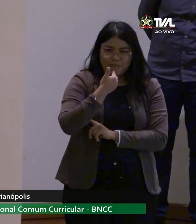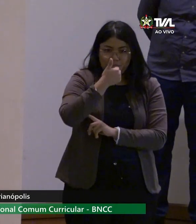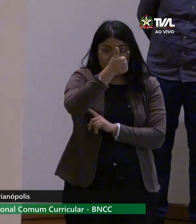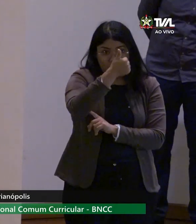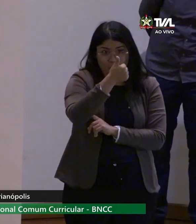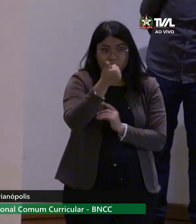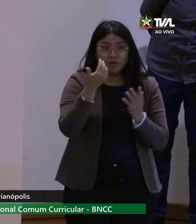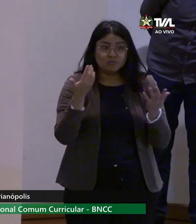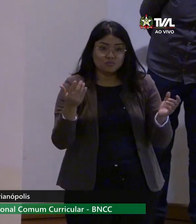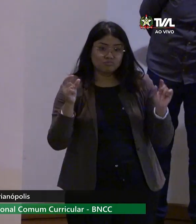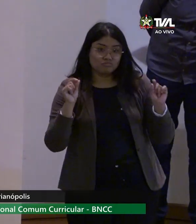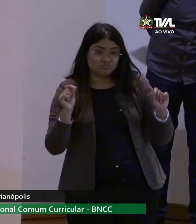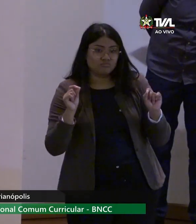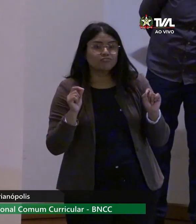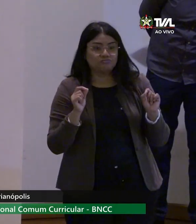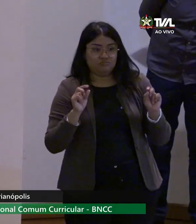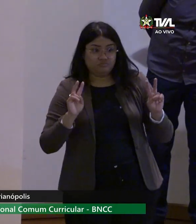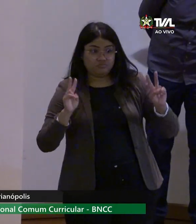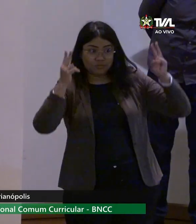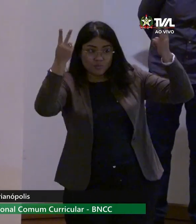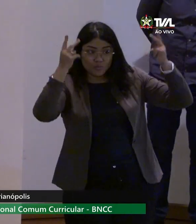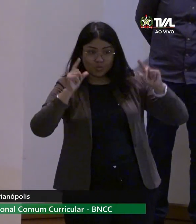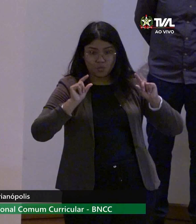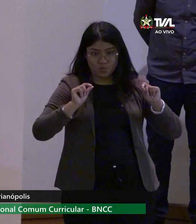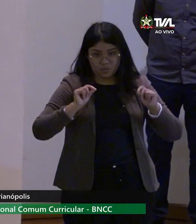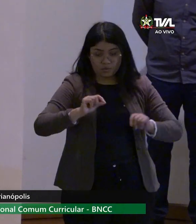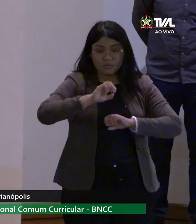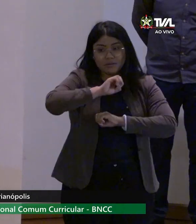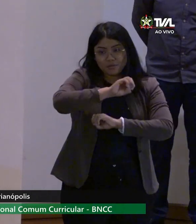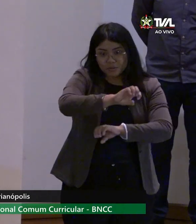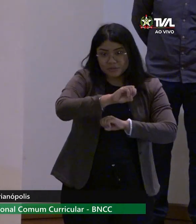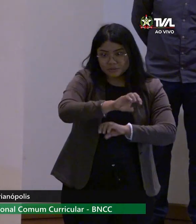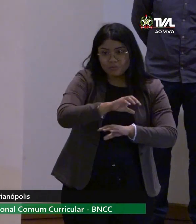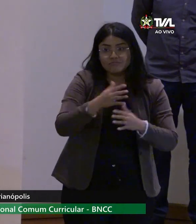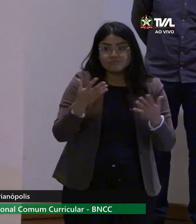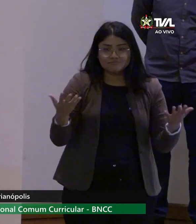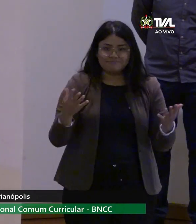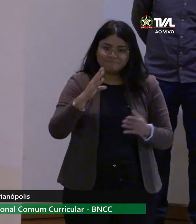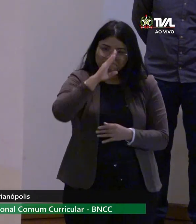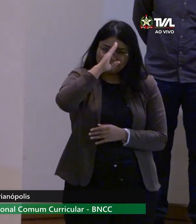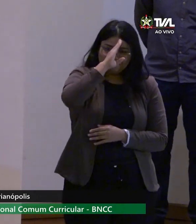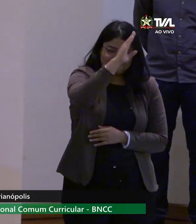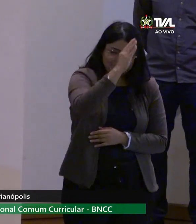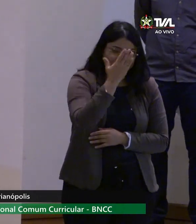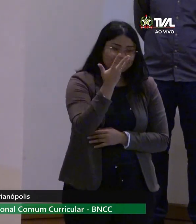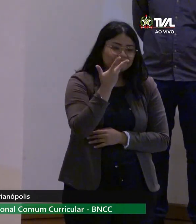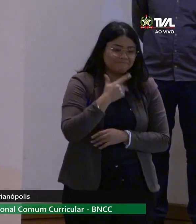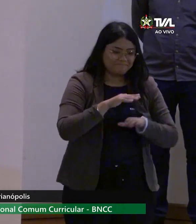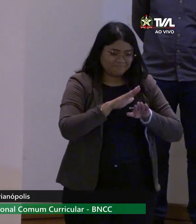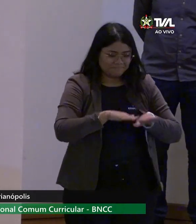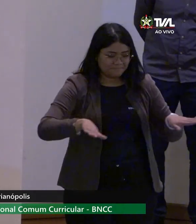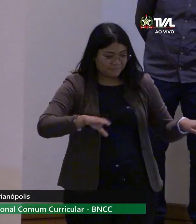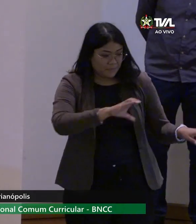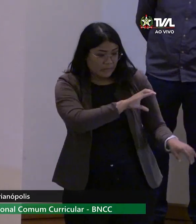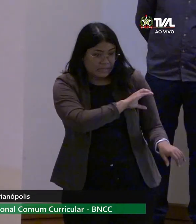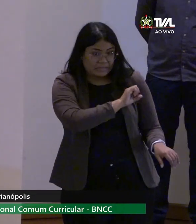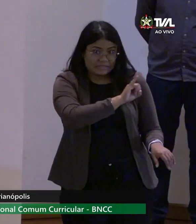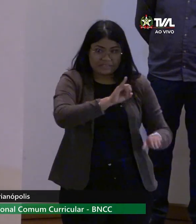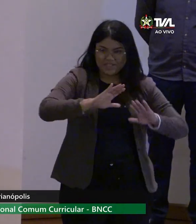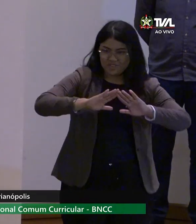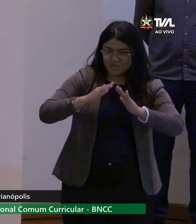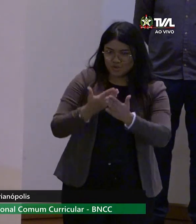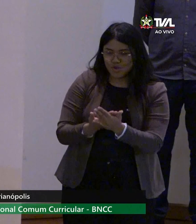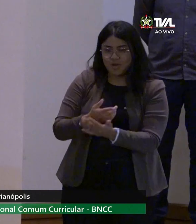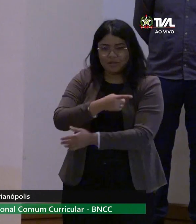fator chave de sucesso para o mundo a educação em especial a educação infantil porque se nós entregavam o ensino fundamental